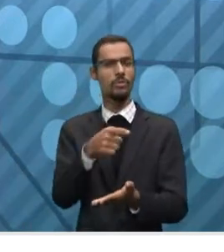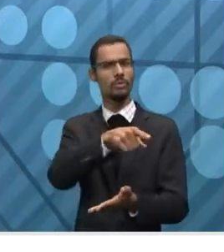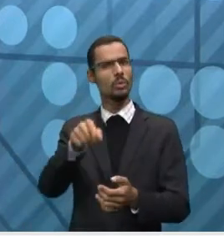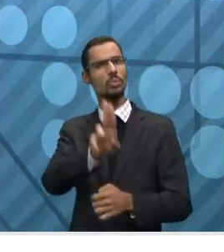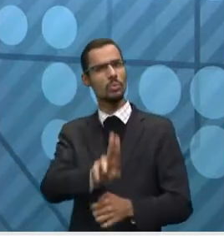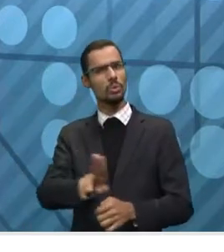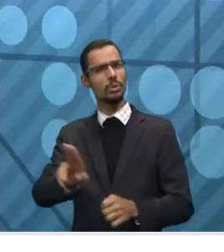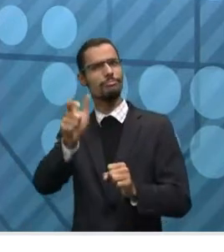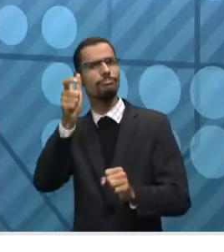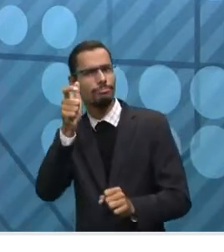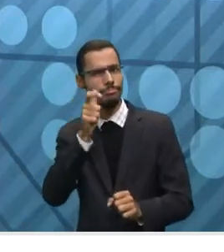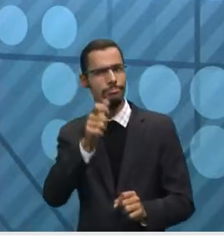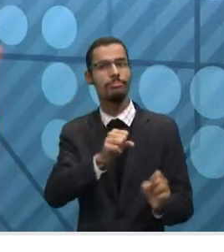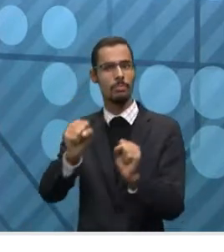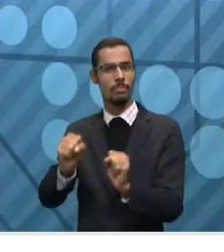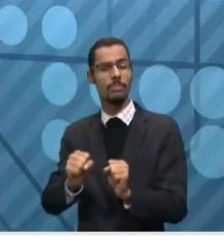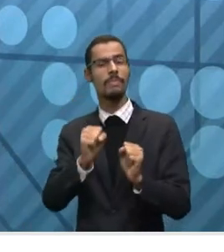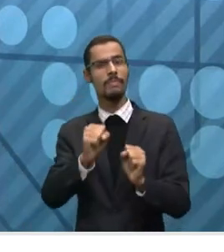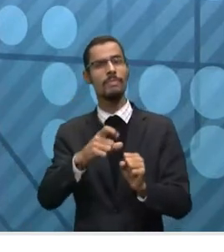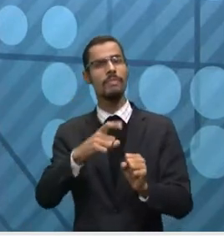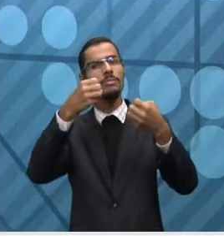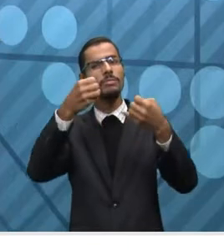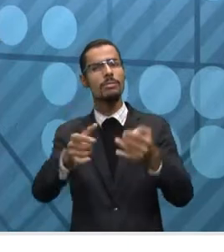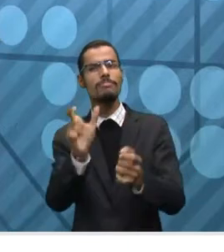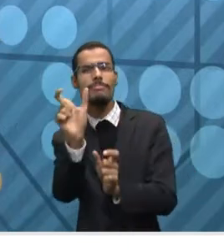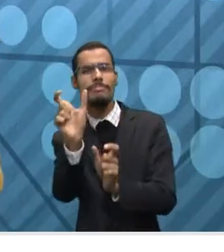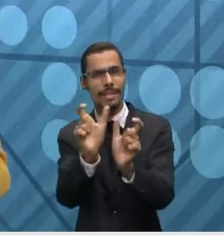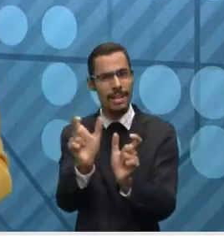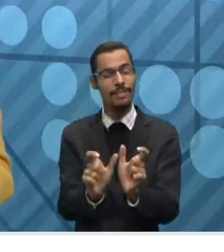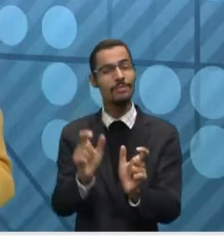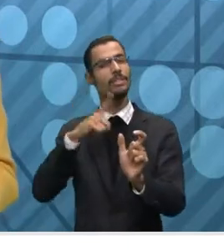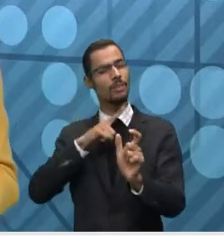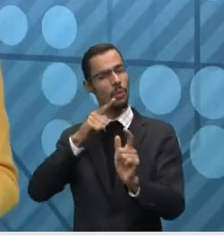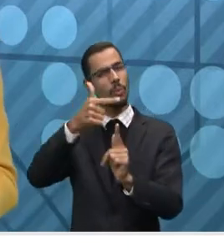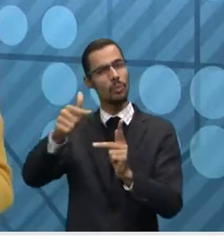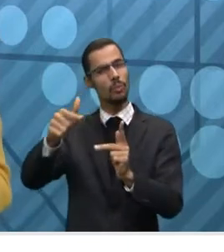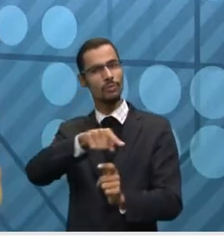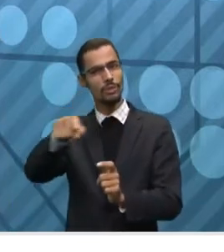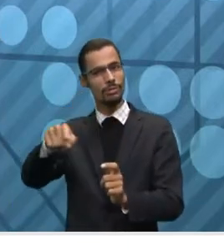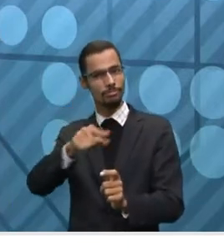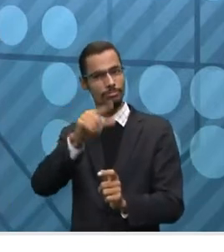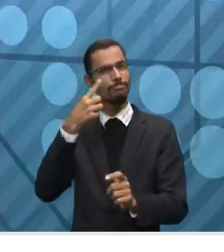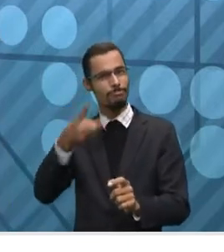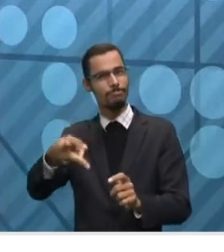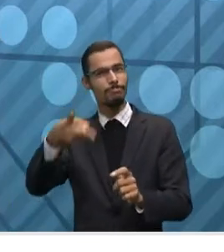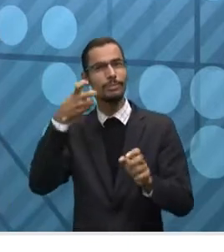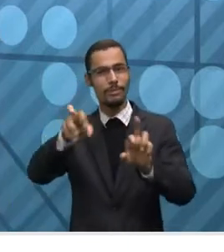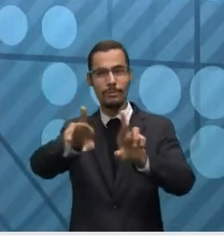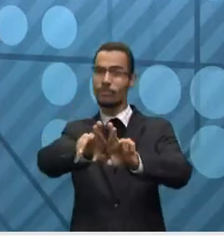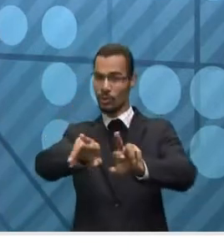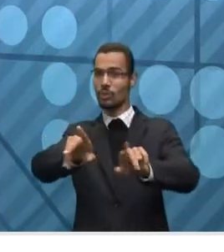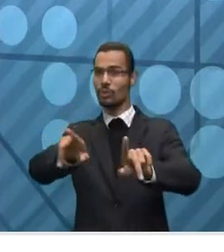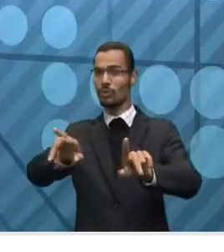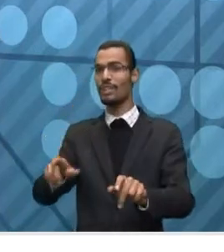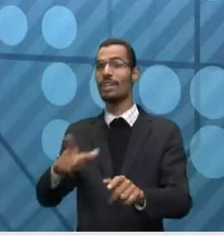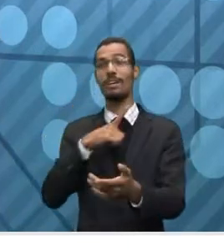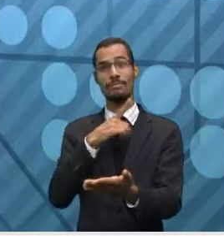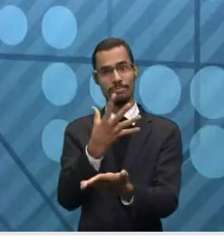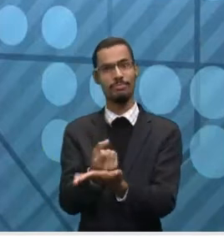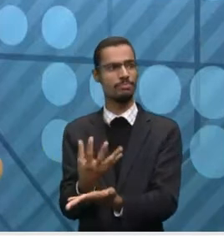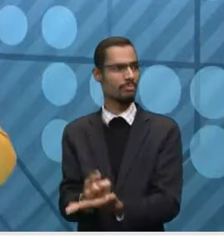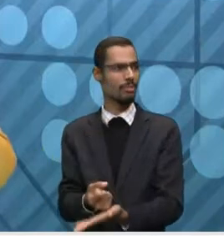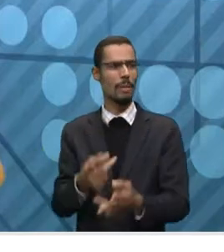os aplicativos. Então, tentando trazer um pouquinho mais de vocabulário, eu trouxe outros para você, mas você vai perceber que, principalmente nos aplicativos,